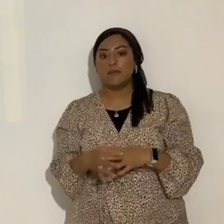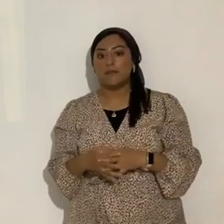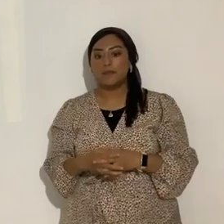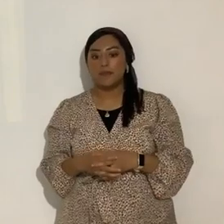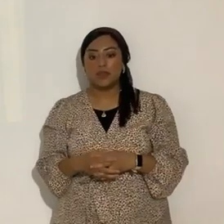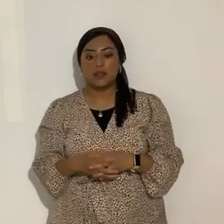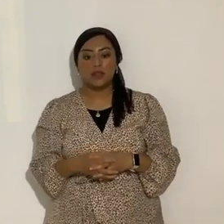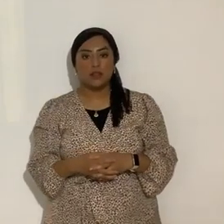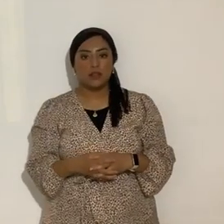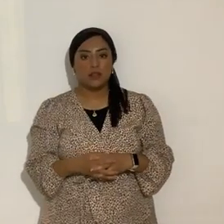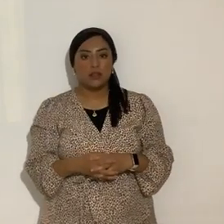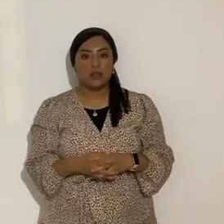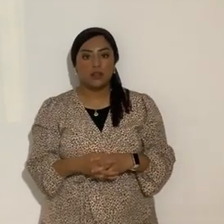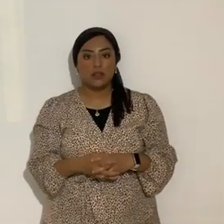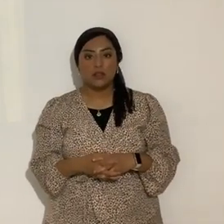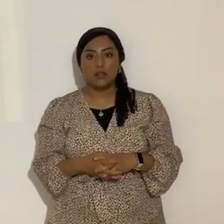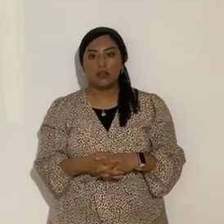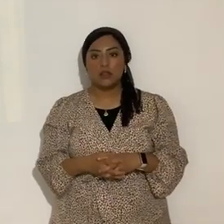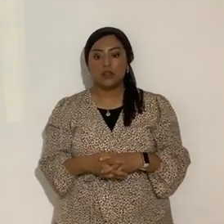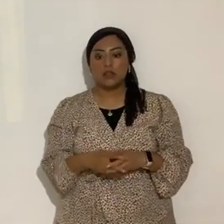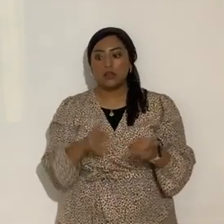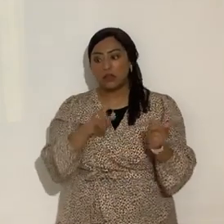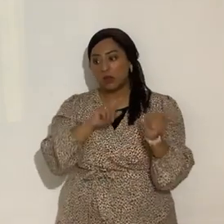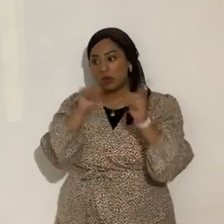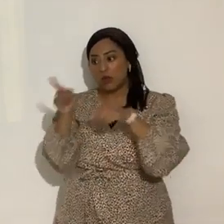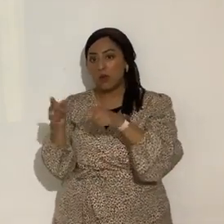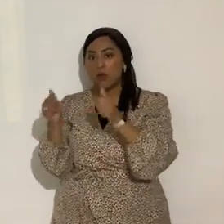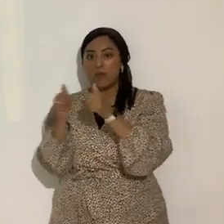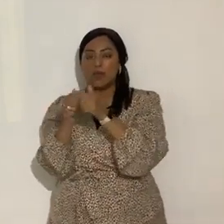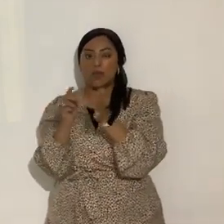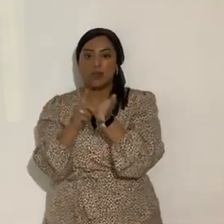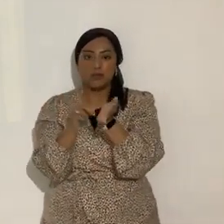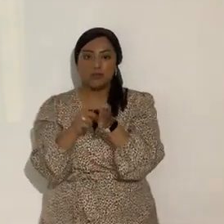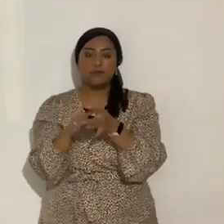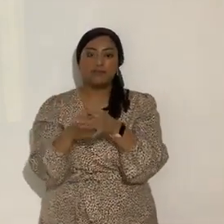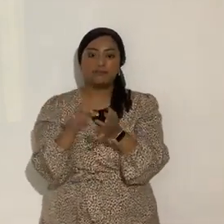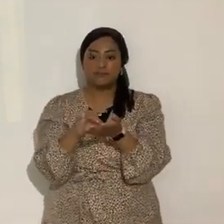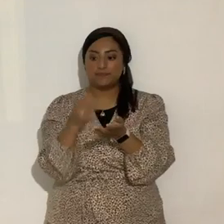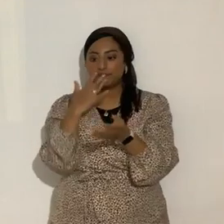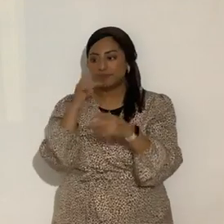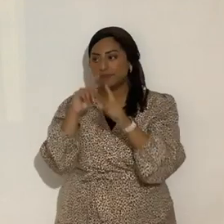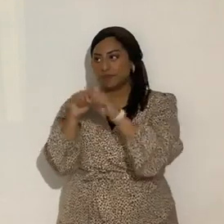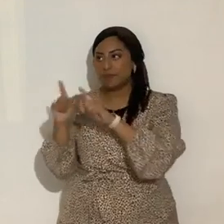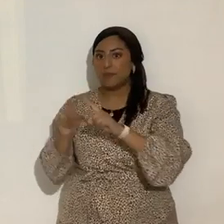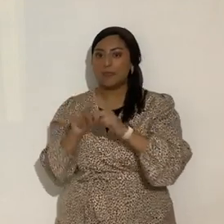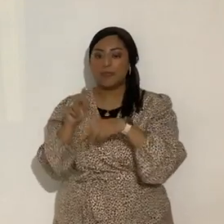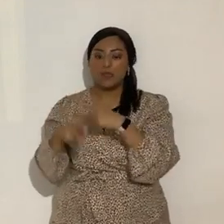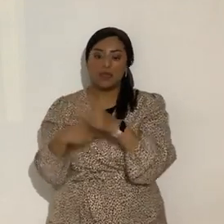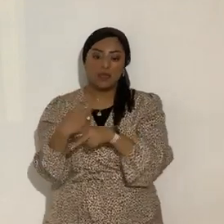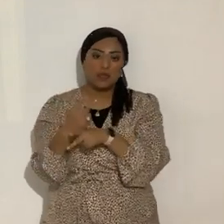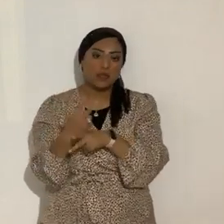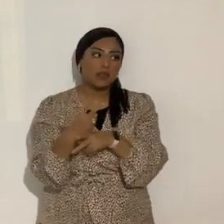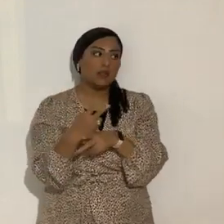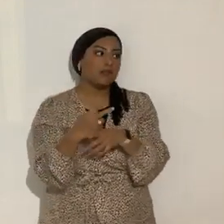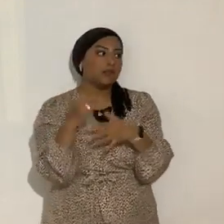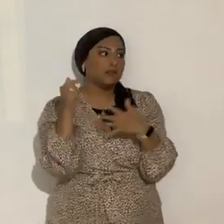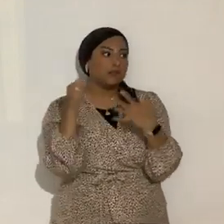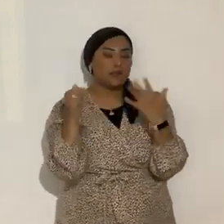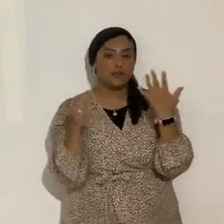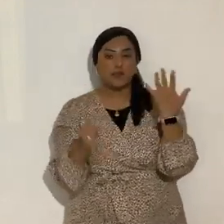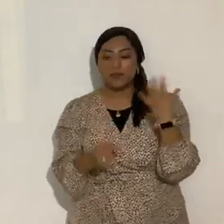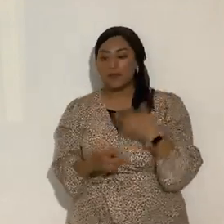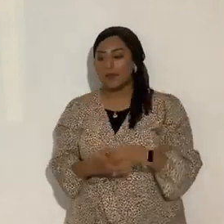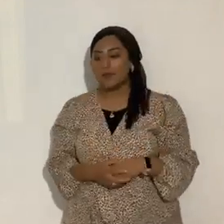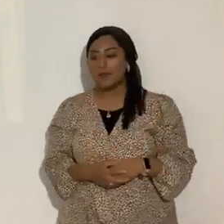a tomar, acudiendo al psiquiatra, medicinas de todo tipo, antipsicóticos, antineuróticos, anti